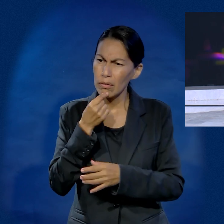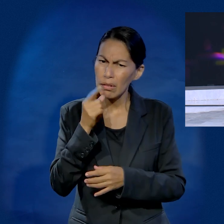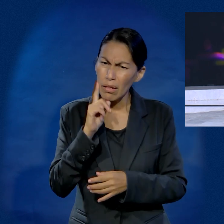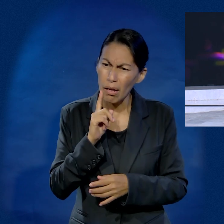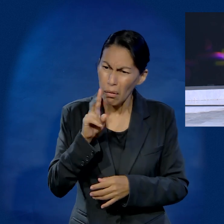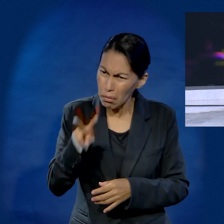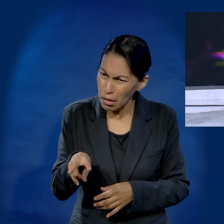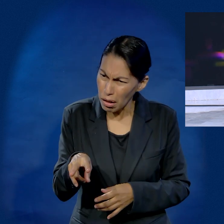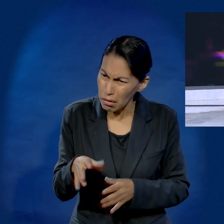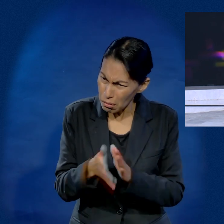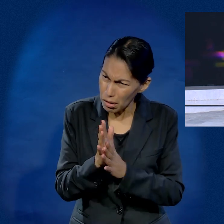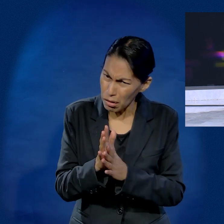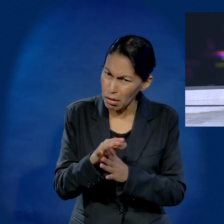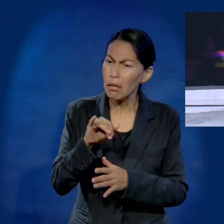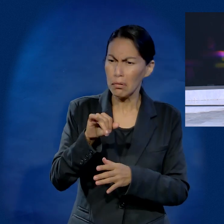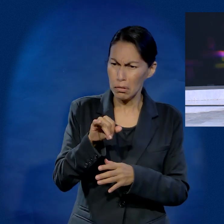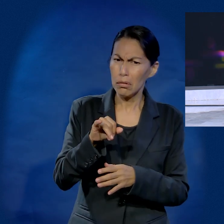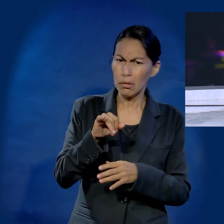van? Sí, todos se van.